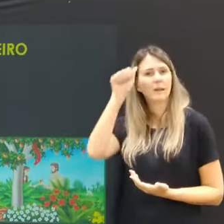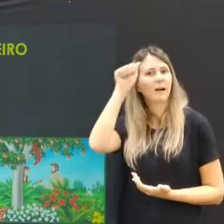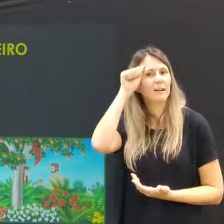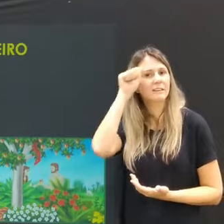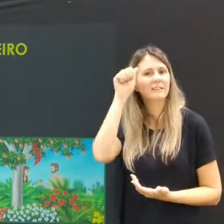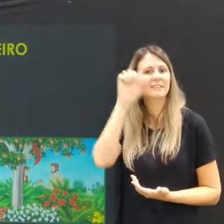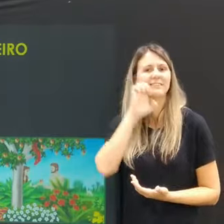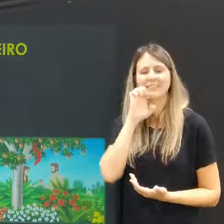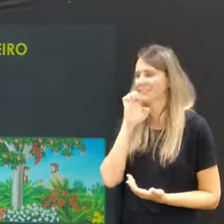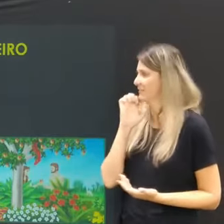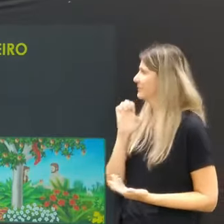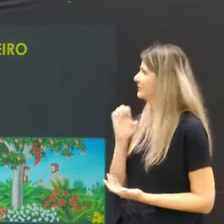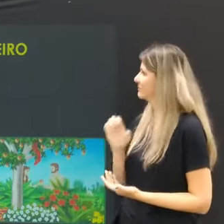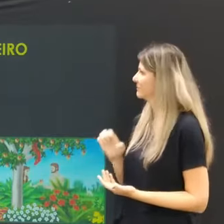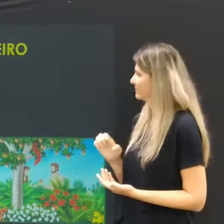Então, Adão e Eva,